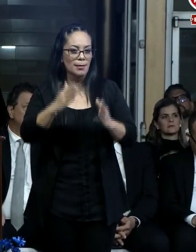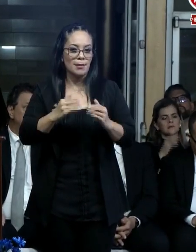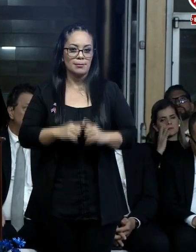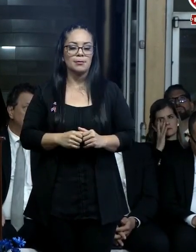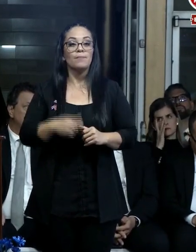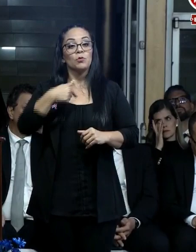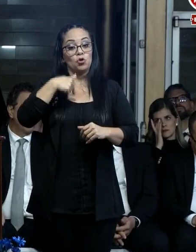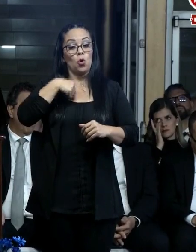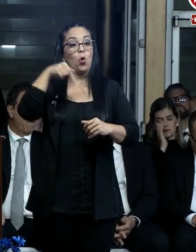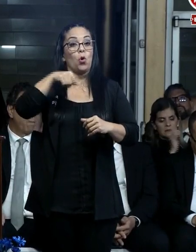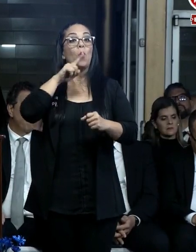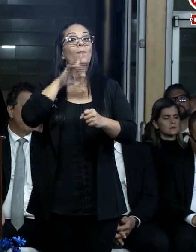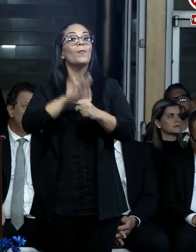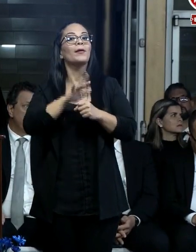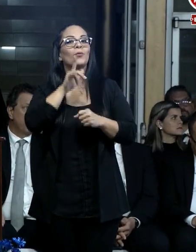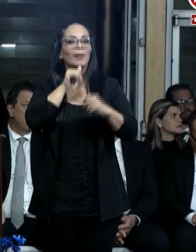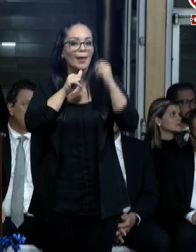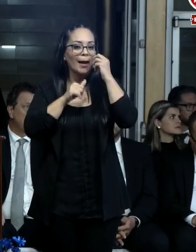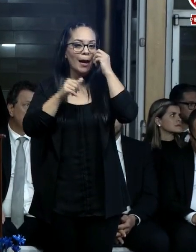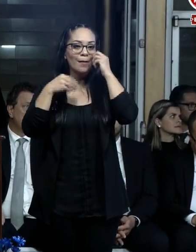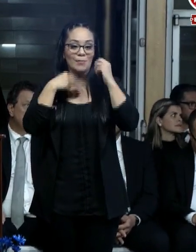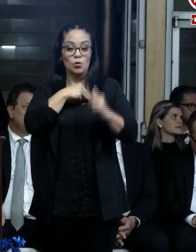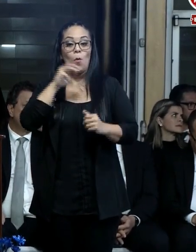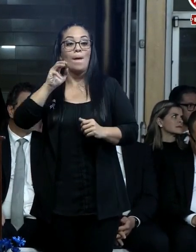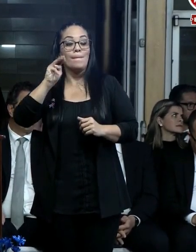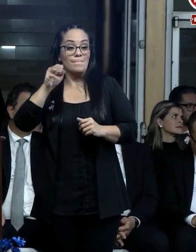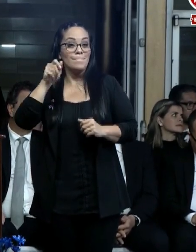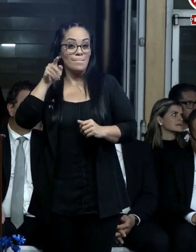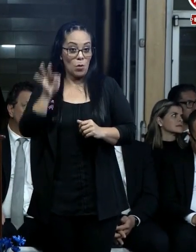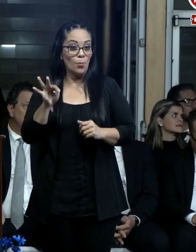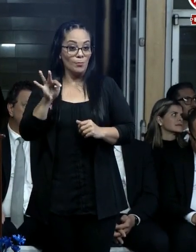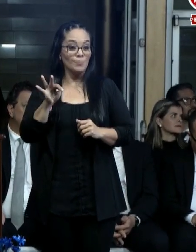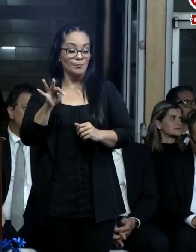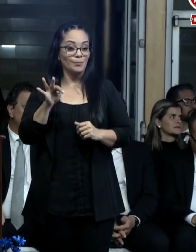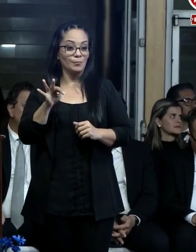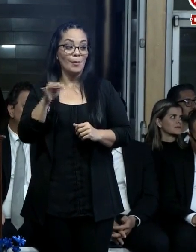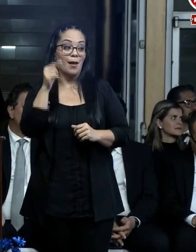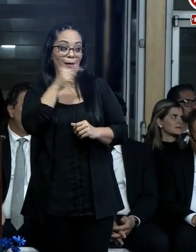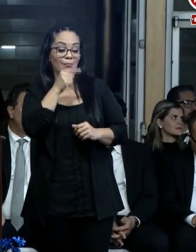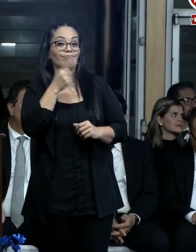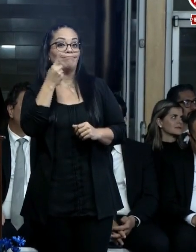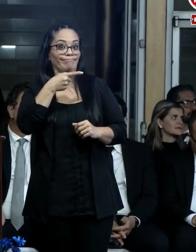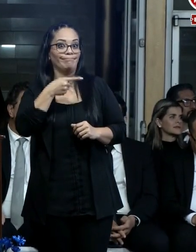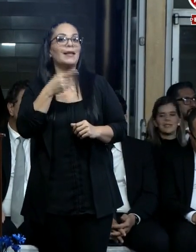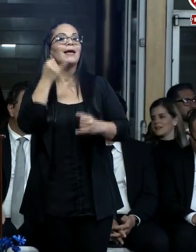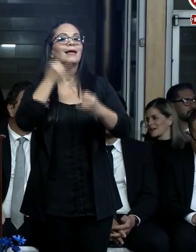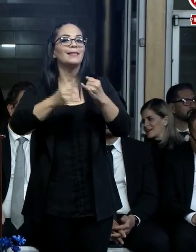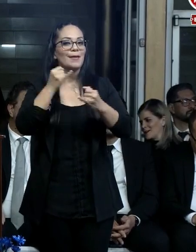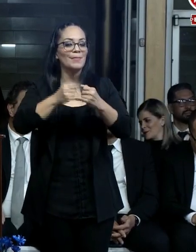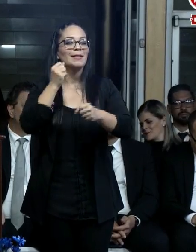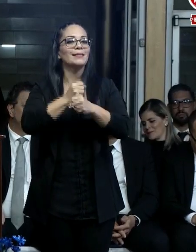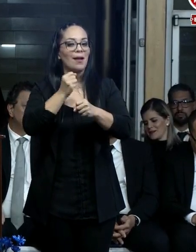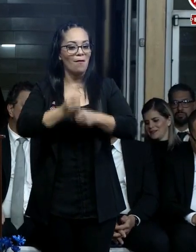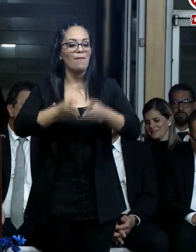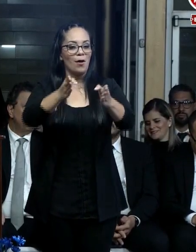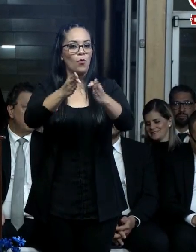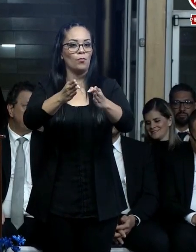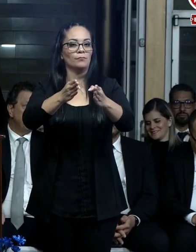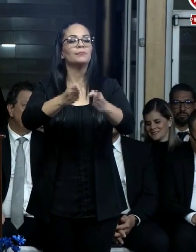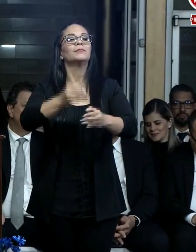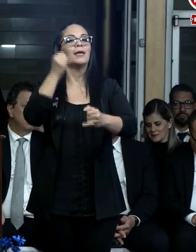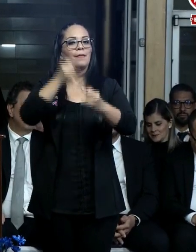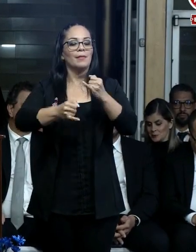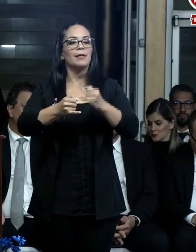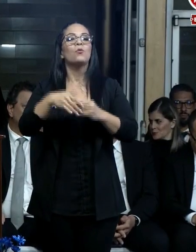también al ministro de Obras Públicas y Transportes a que termine esa obra, señor ministro,